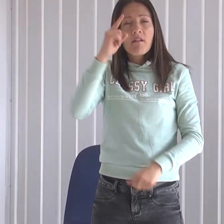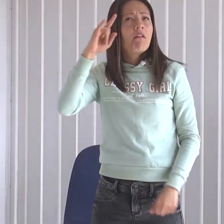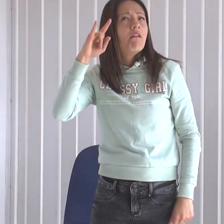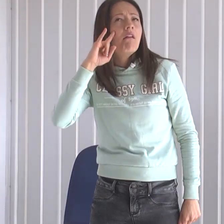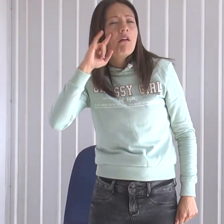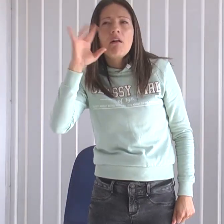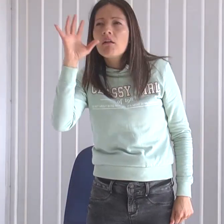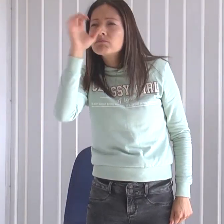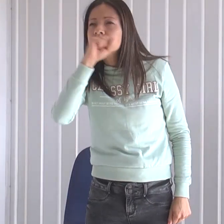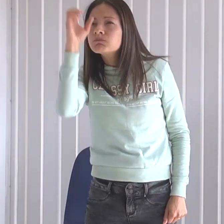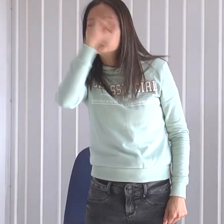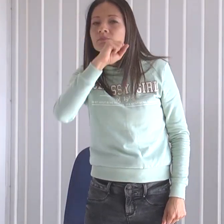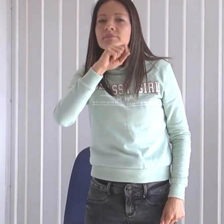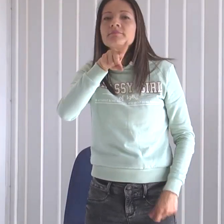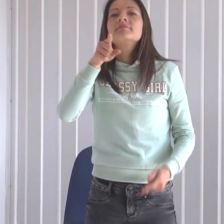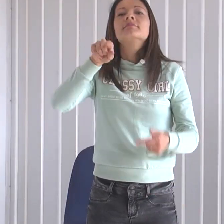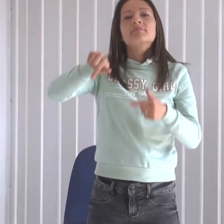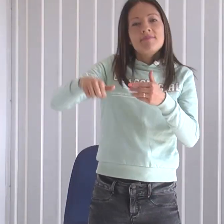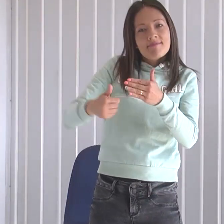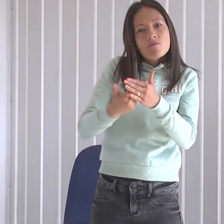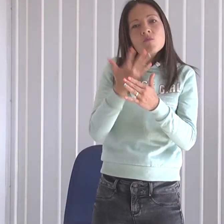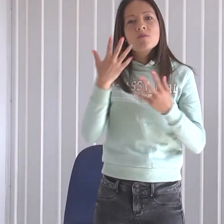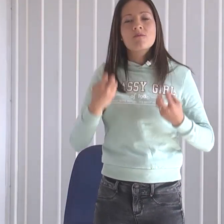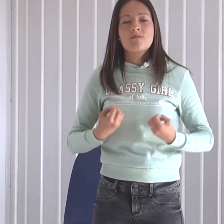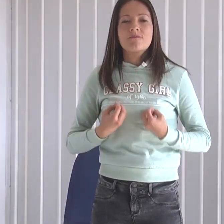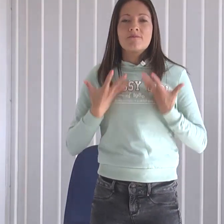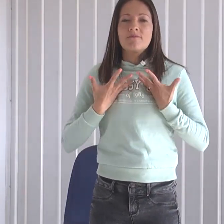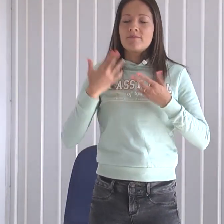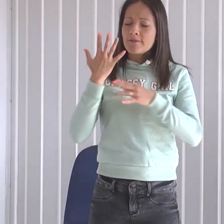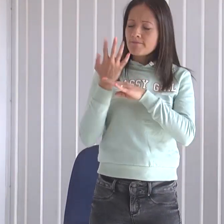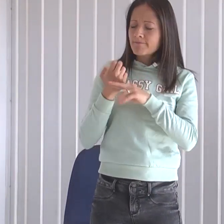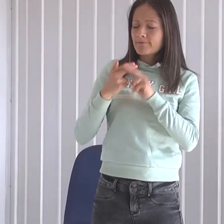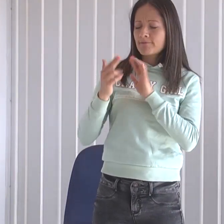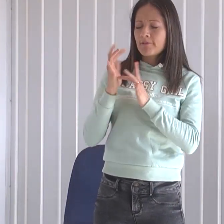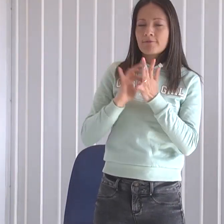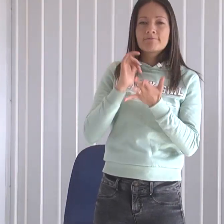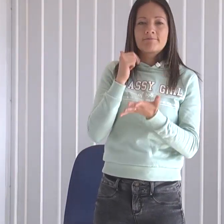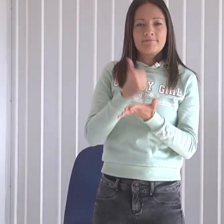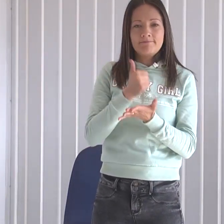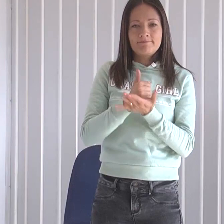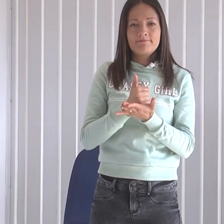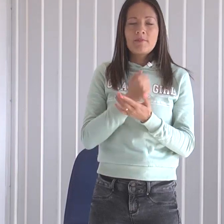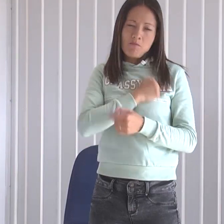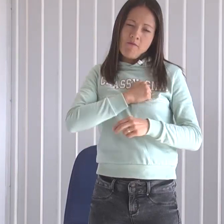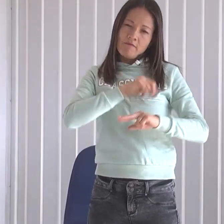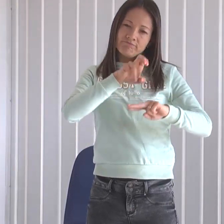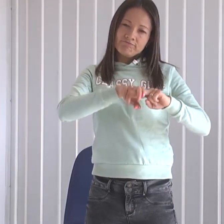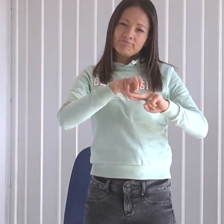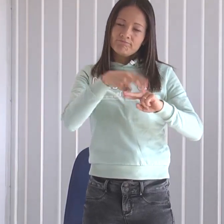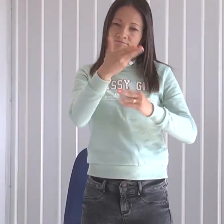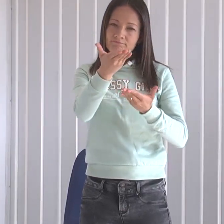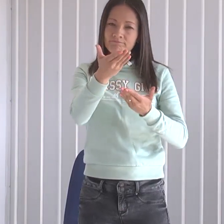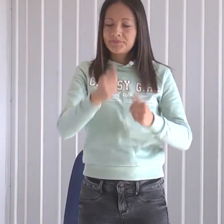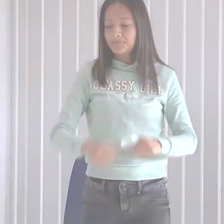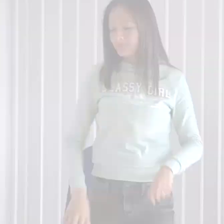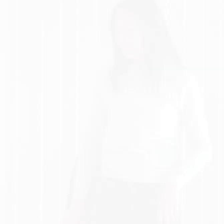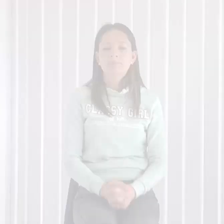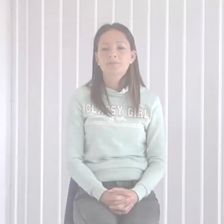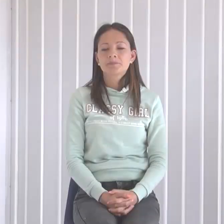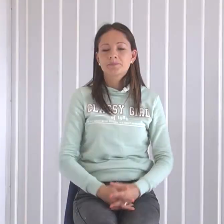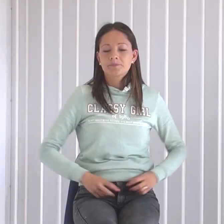escuchen tu mensaje, sean naciendo de nuevo. Te lo pedimos en el nombre de Jesús. Amén. Por favor, tome asiento y muchas